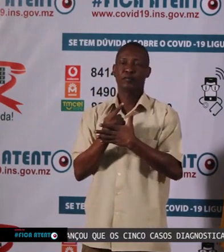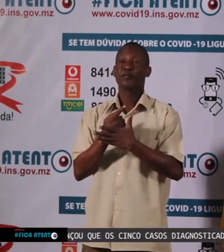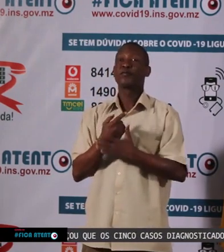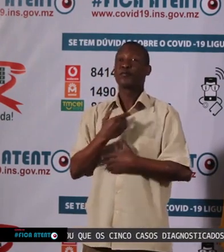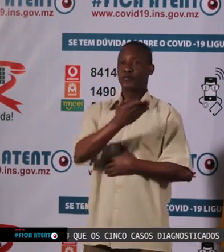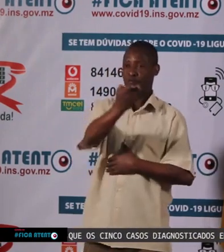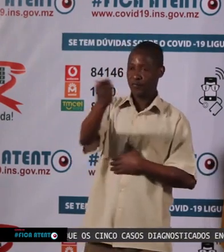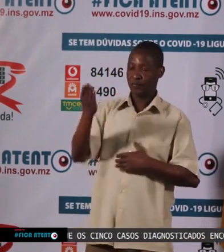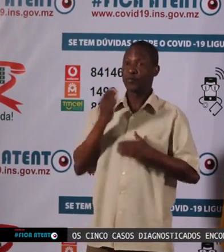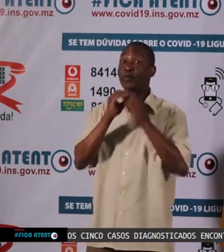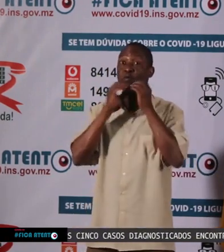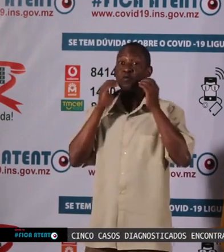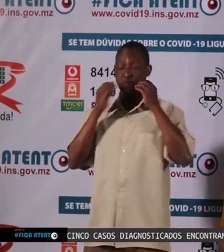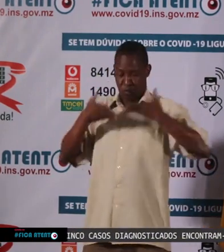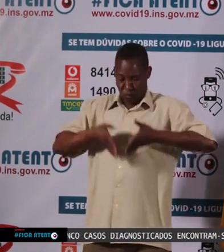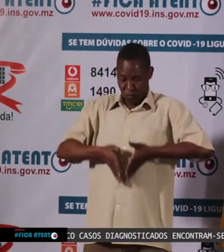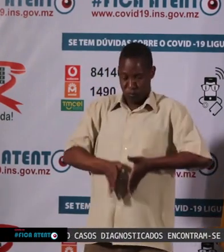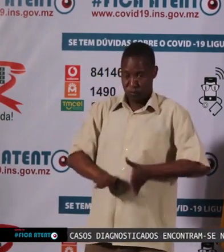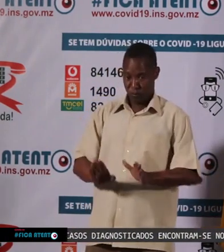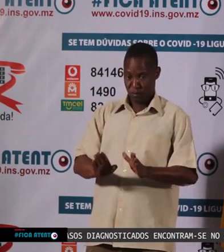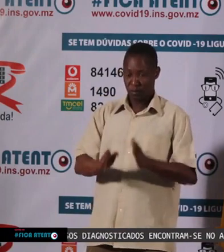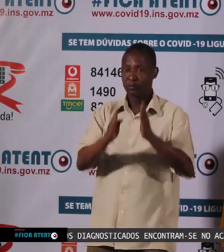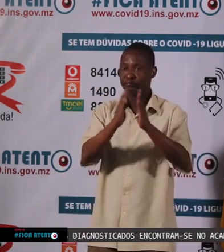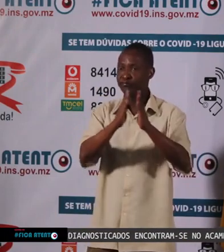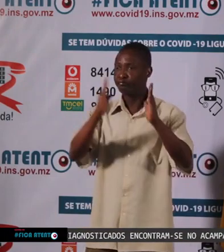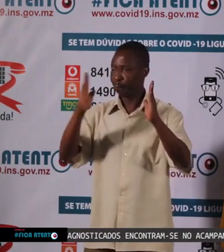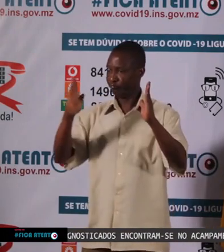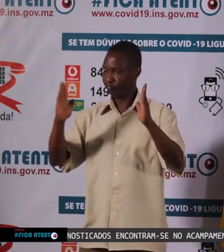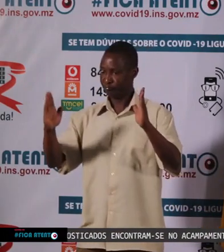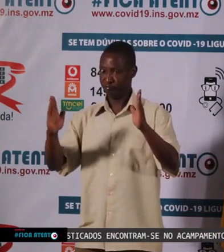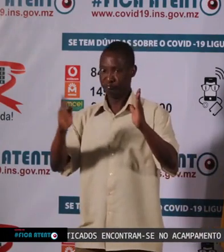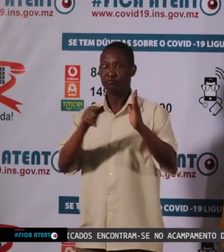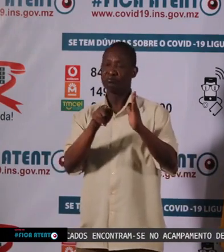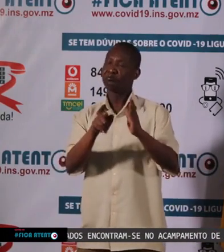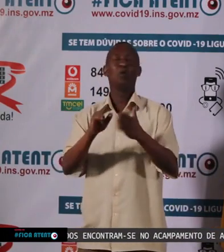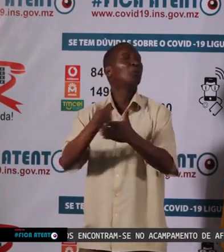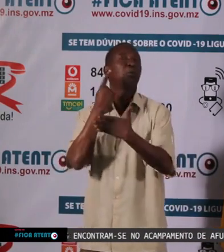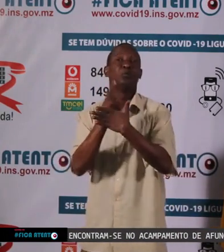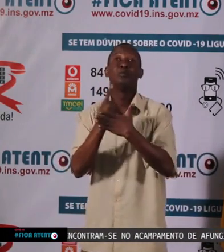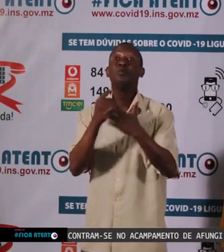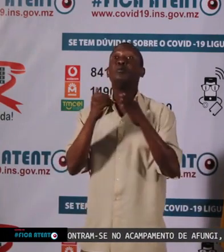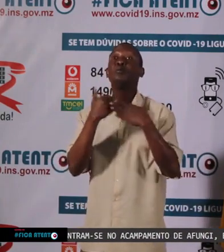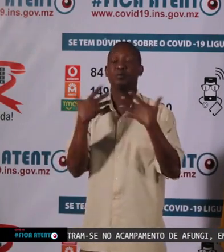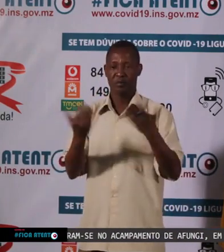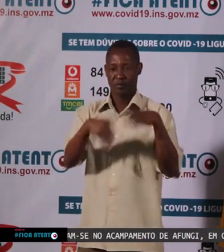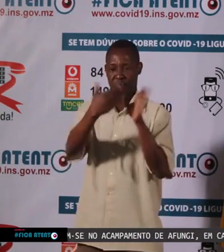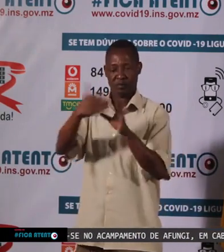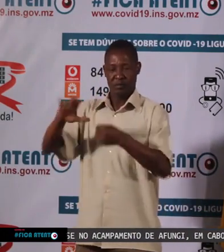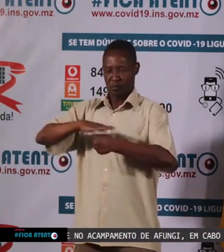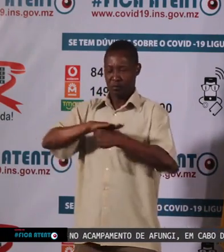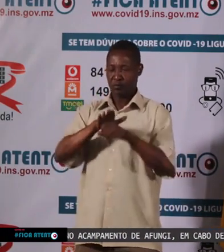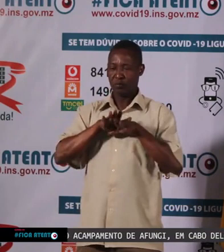moçambicanos, ainda temos essa janela importante, porque o nosso número de casos ainda é relativamente